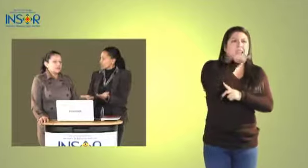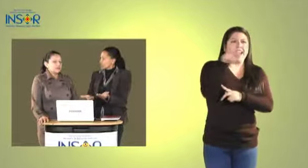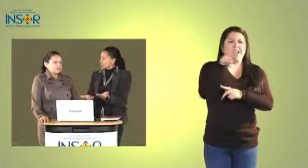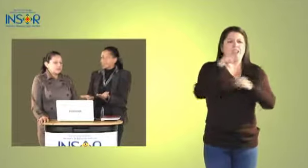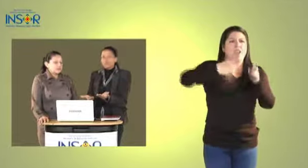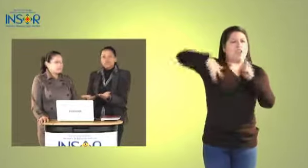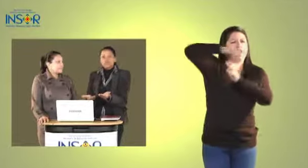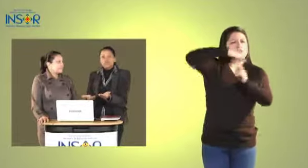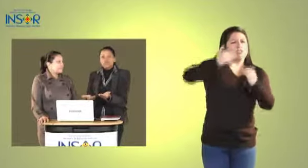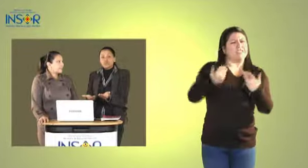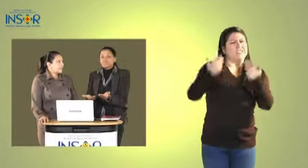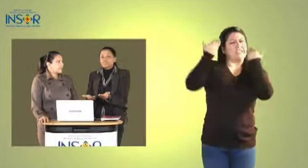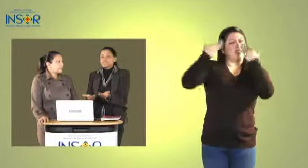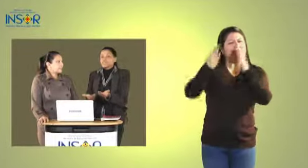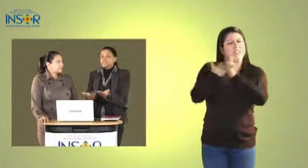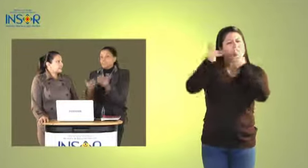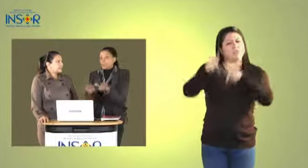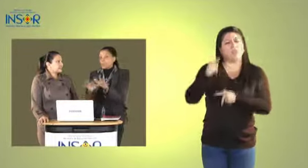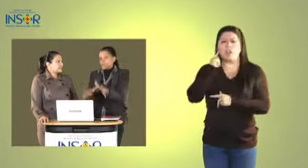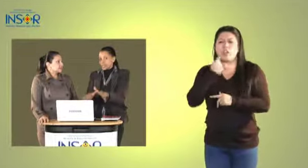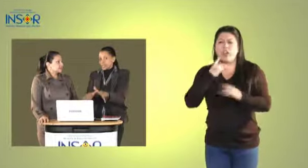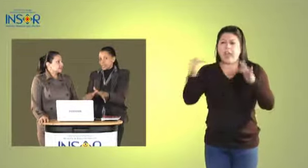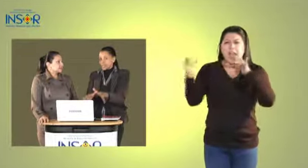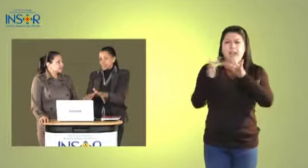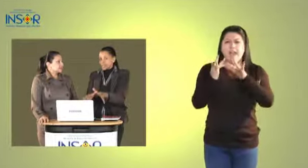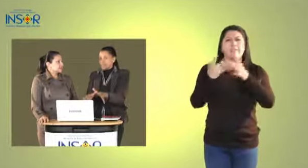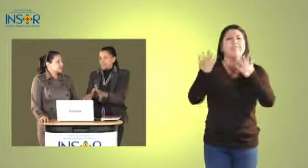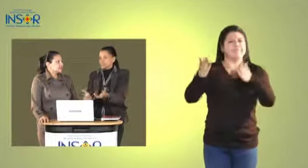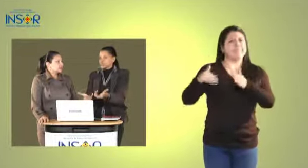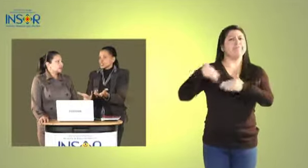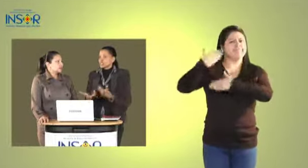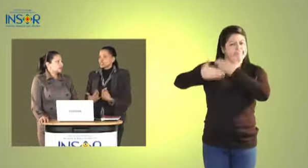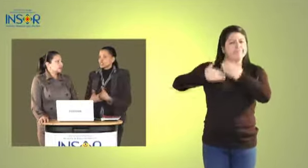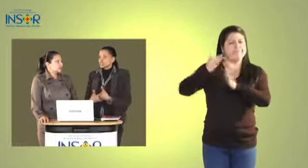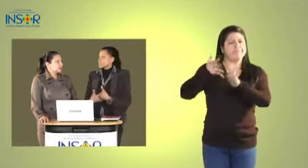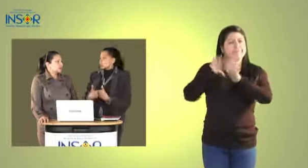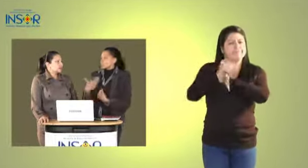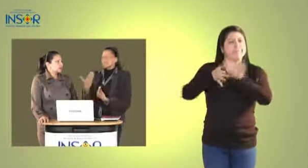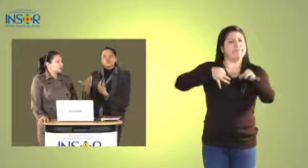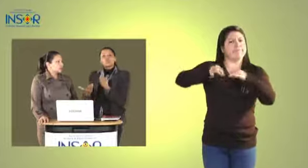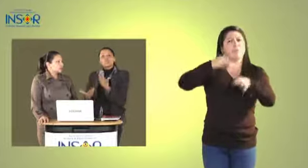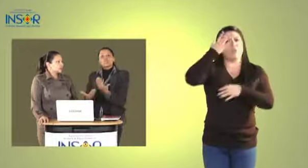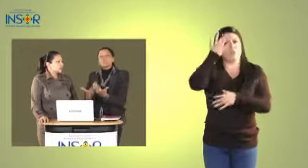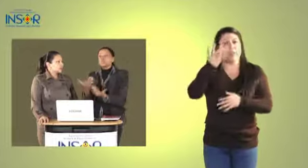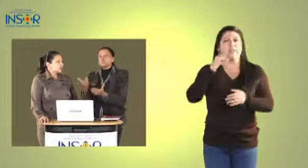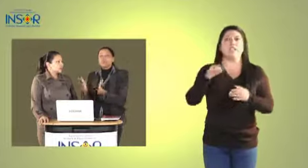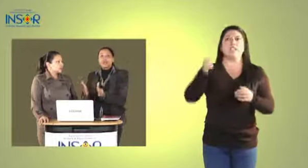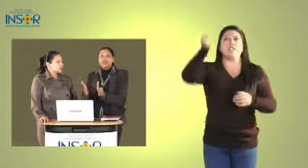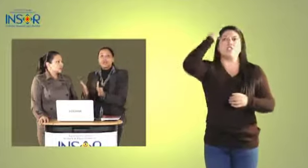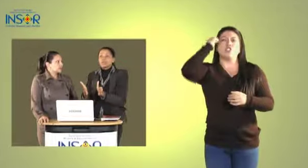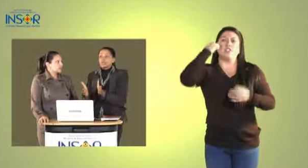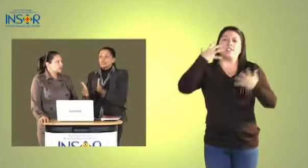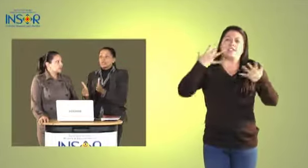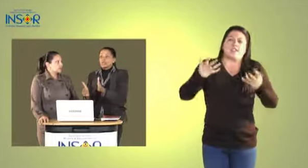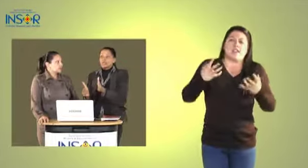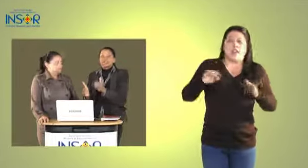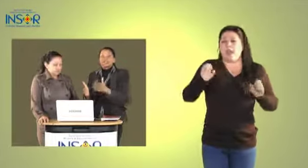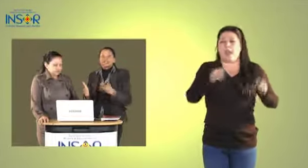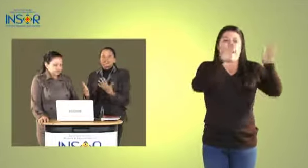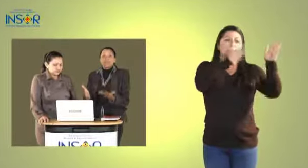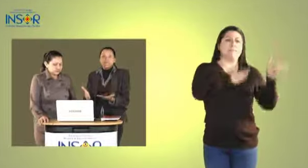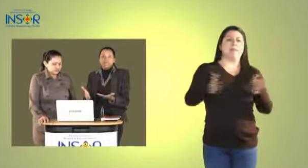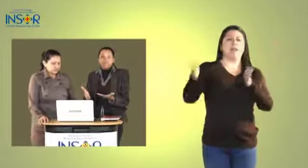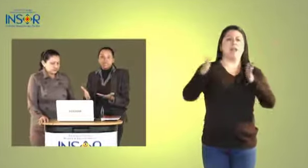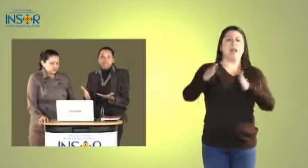muy significativo para nuestros estudiantes. Ya les vamos a decir por qué, y digamos que los docentes se esfuerzan por cumplir con un plan,